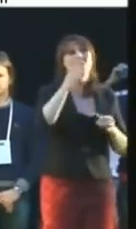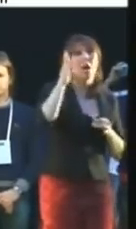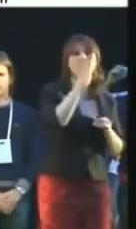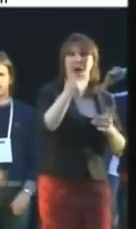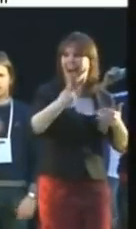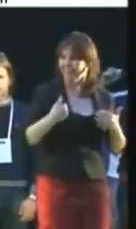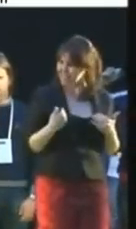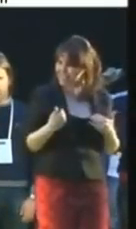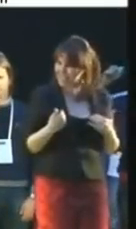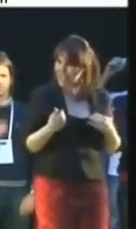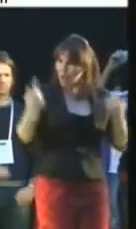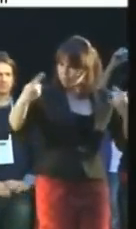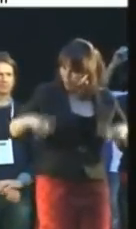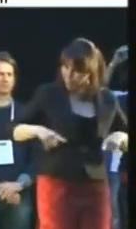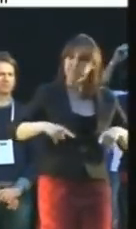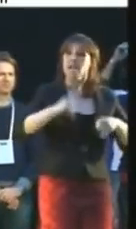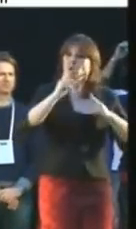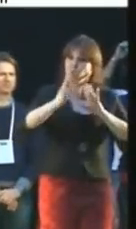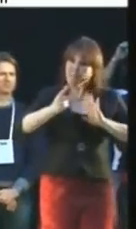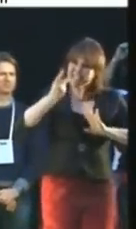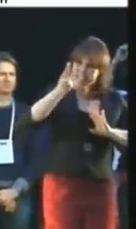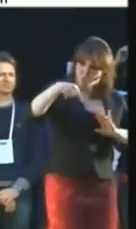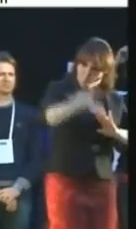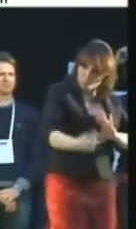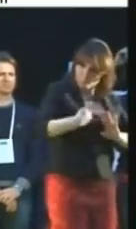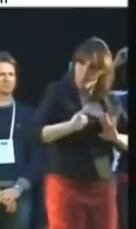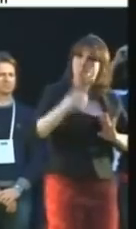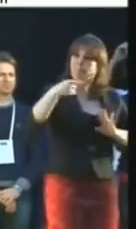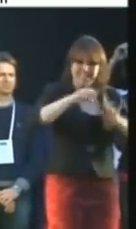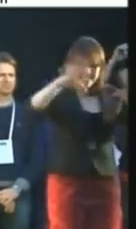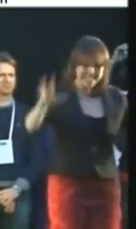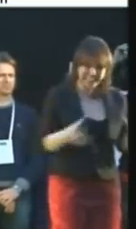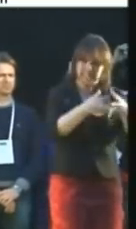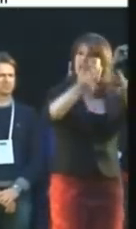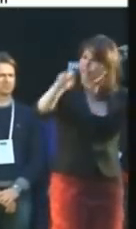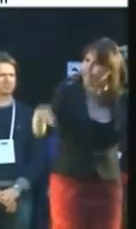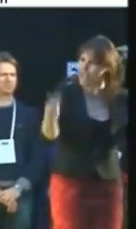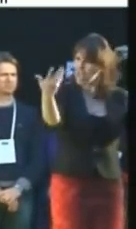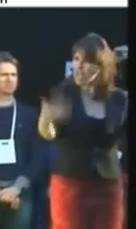pazzi. 2 mesi dopo il PD unito all'unanimità